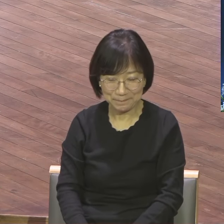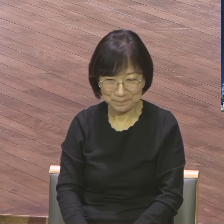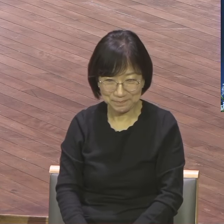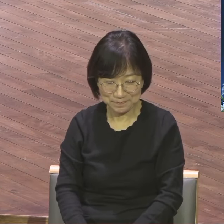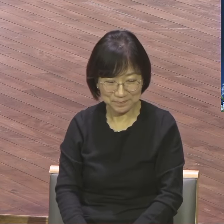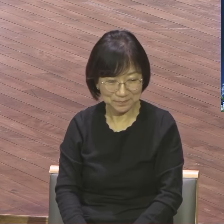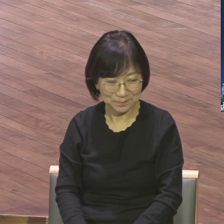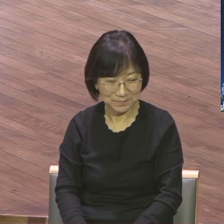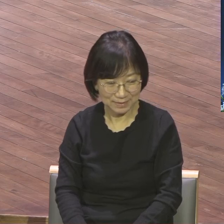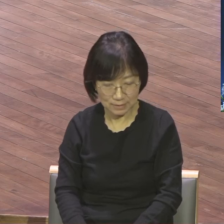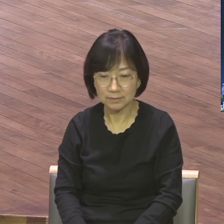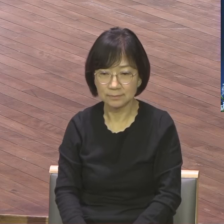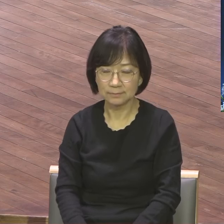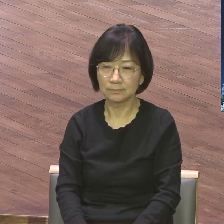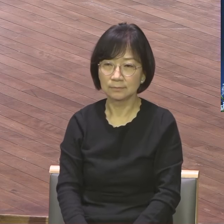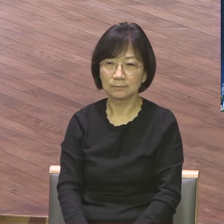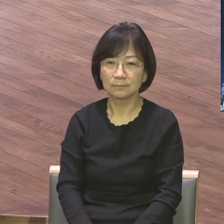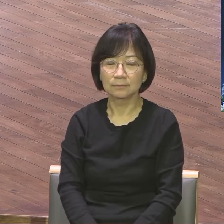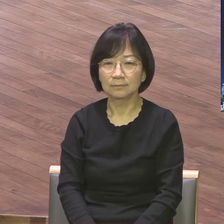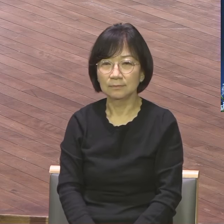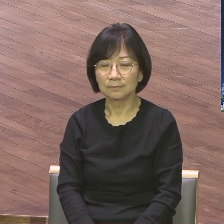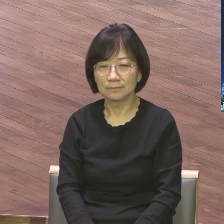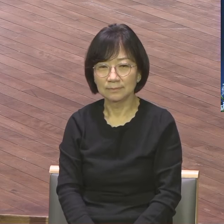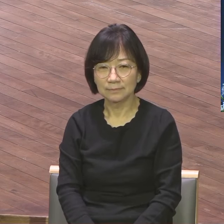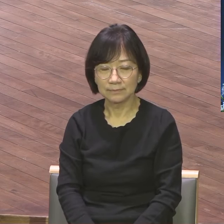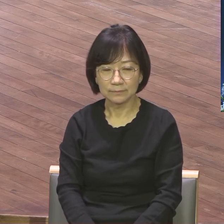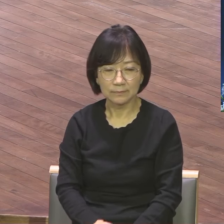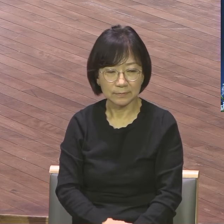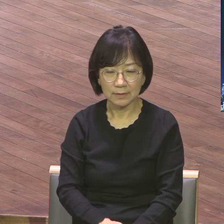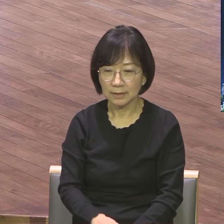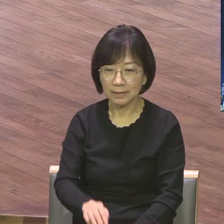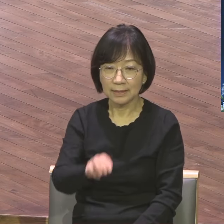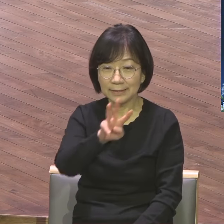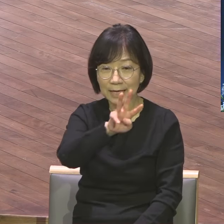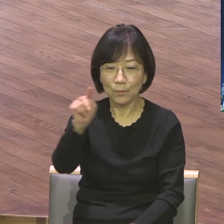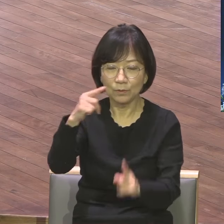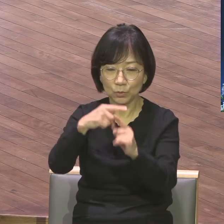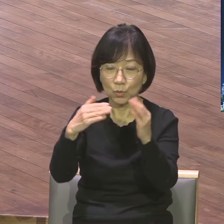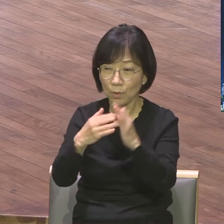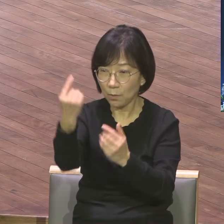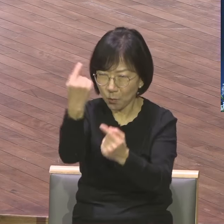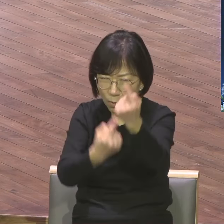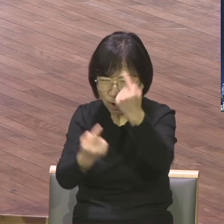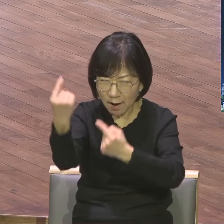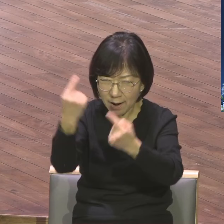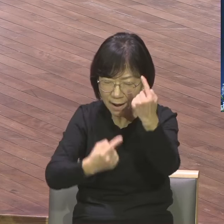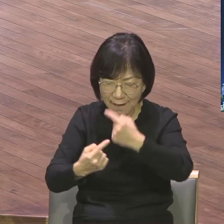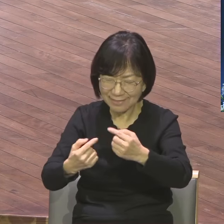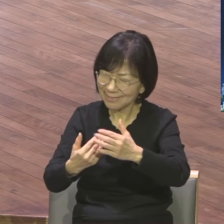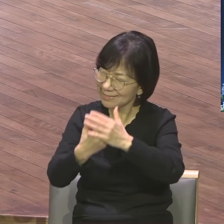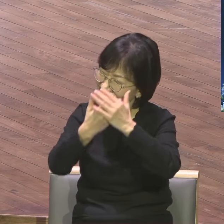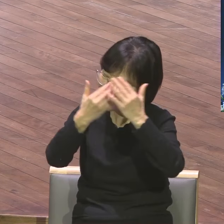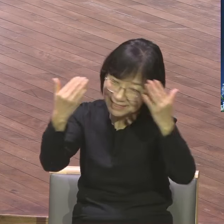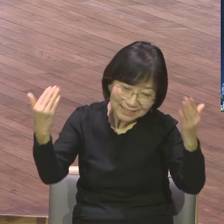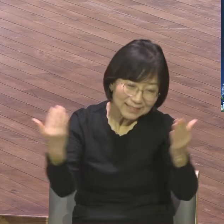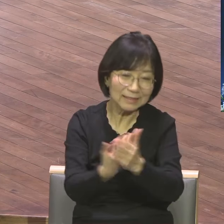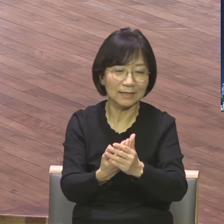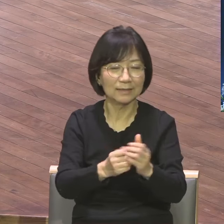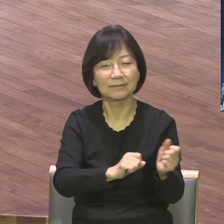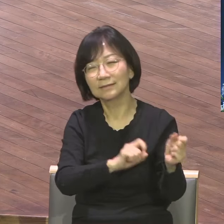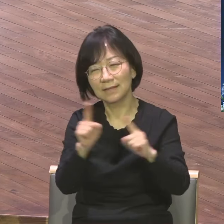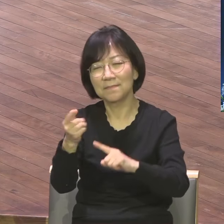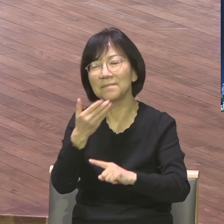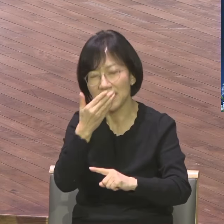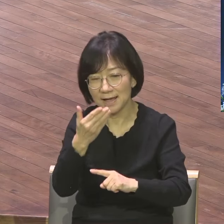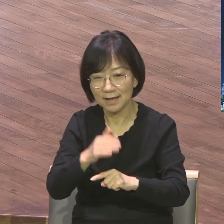없습니까? 주의 등에 확신이 없습니까? 누구든 예원교회 오면 산다. 누구든 담임 목사님이 선포되는